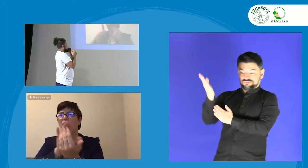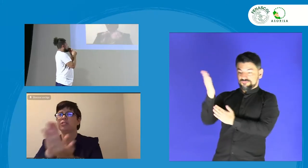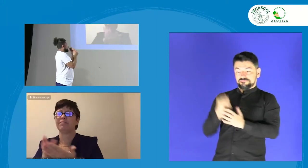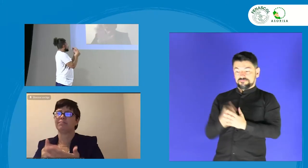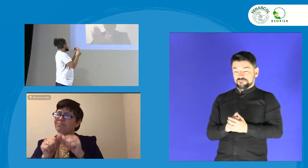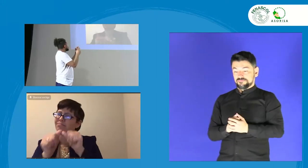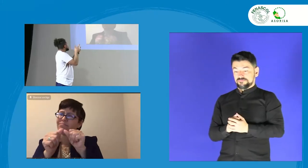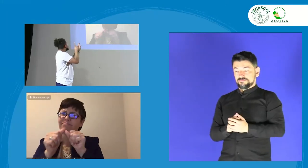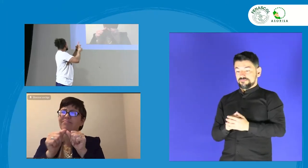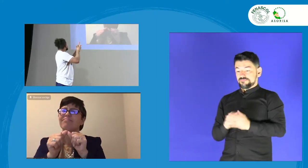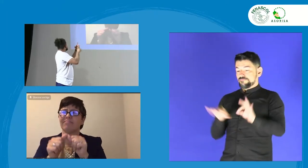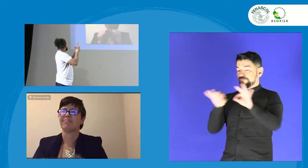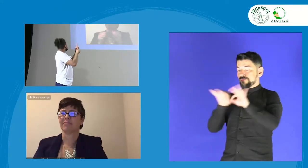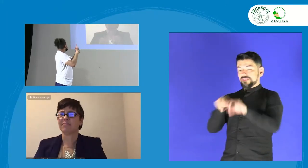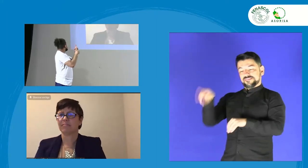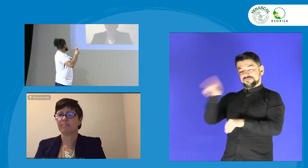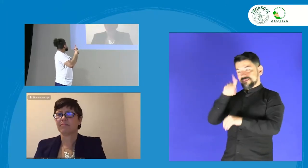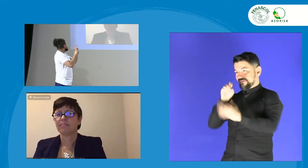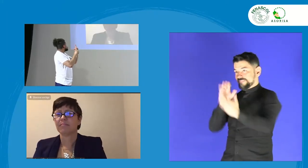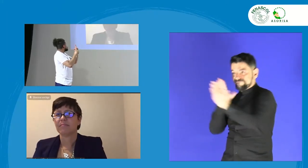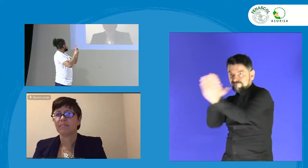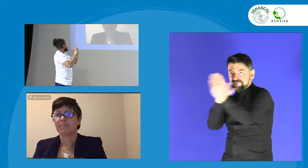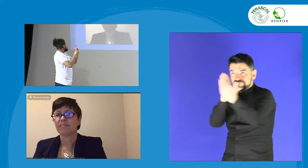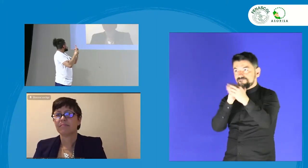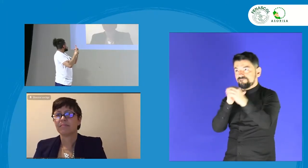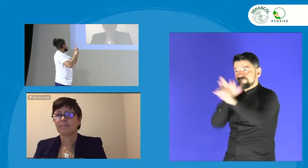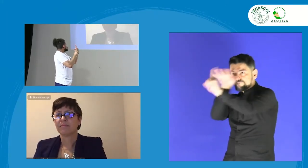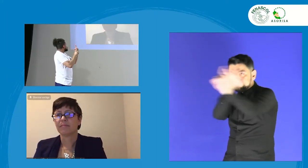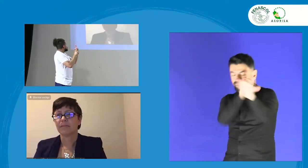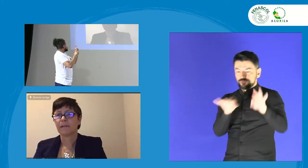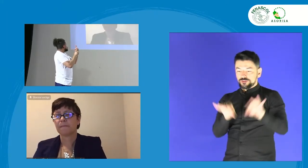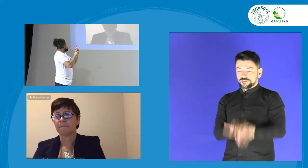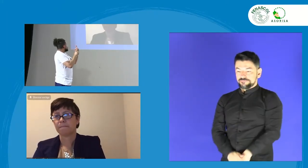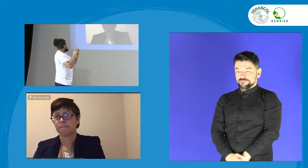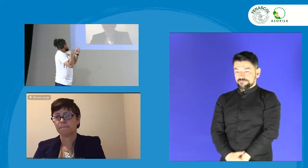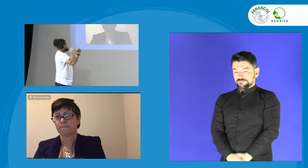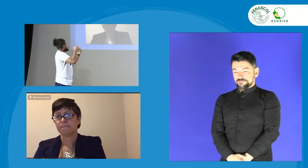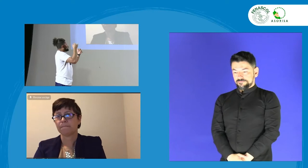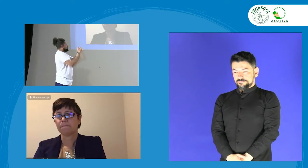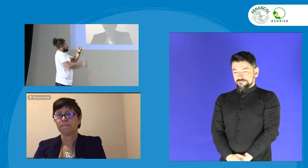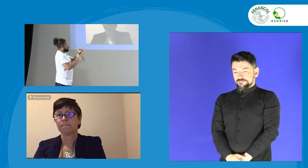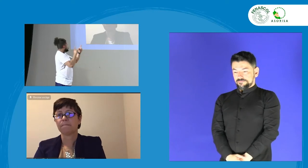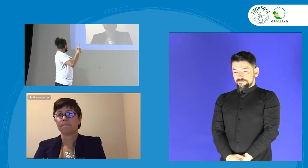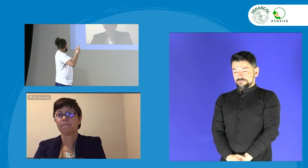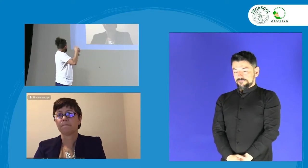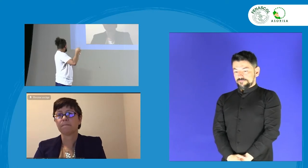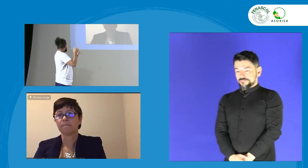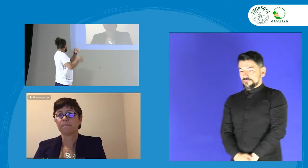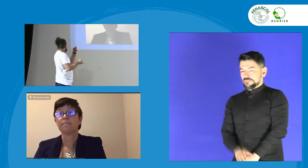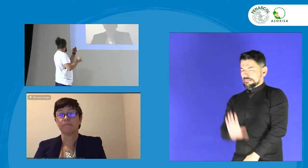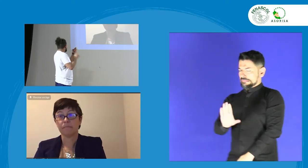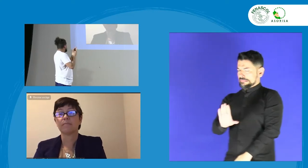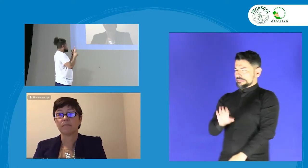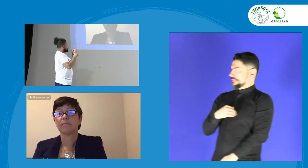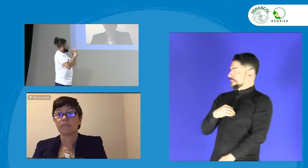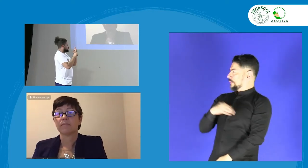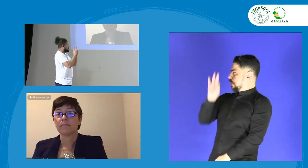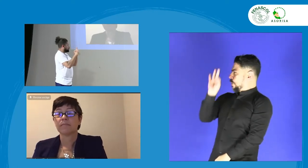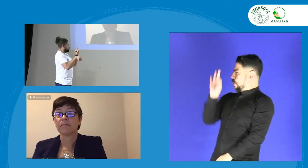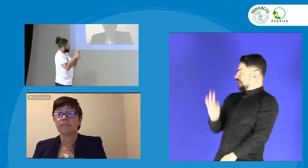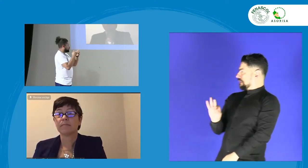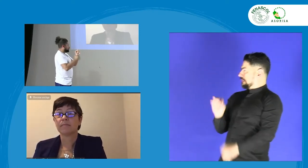Mantenerlos, seguir pensando en cómo trabajar esos aspectos con diferentes actores. Quisiera agregar algo más,